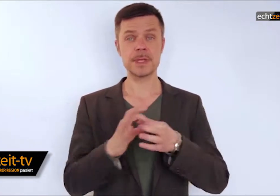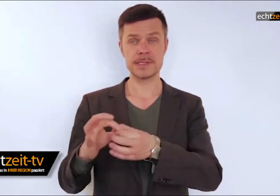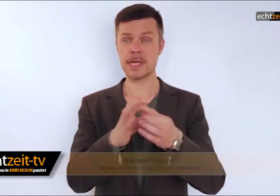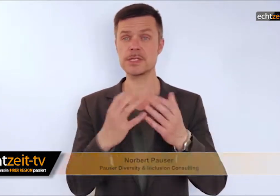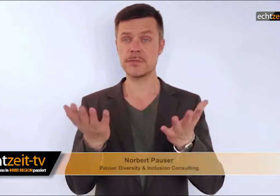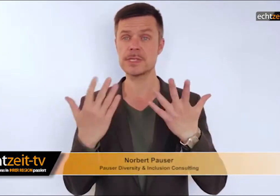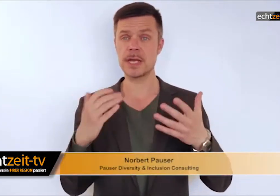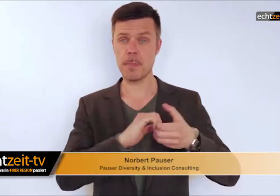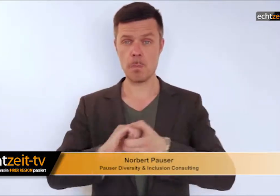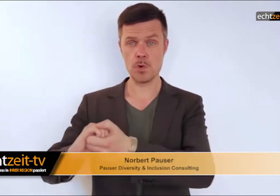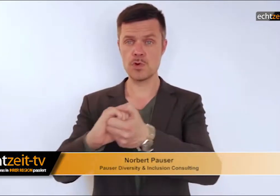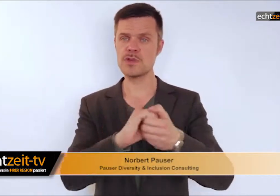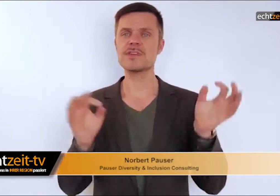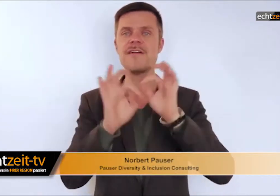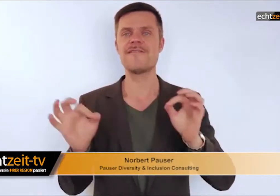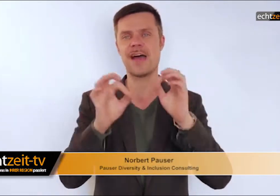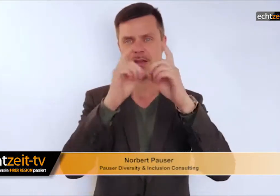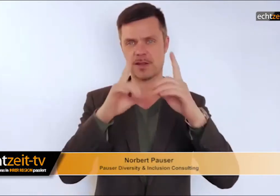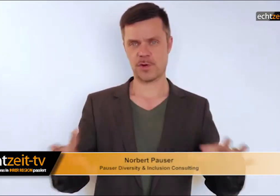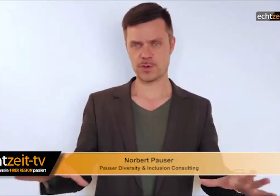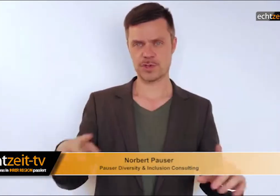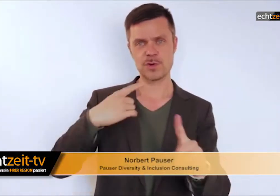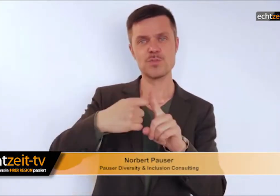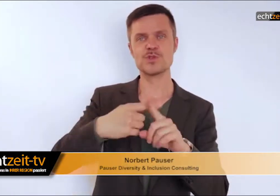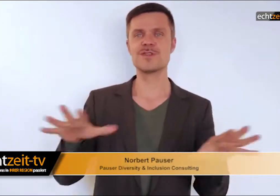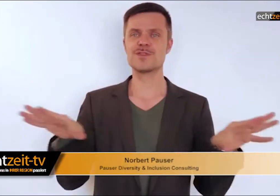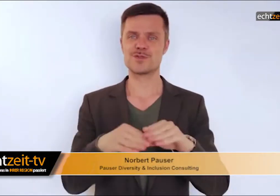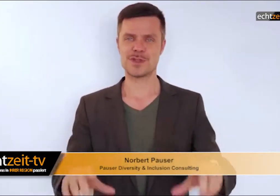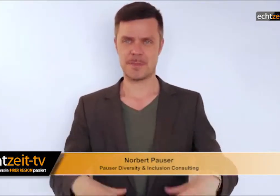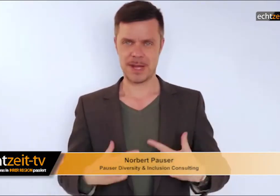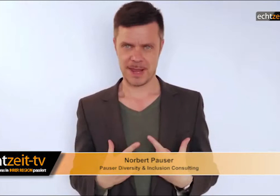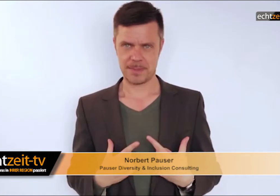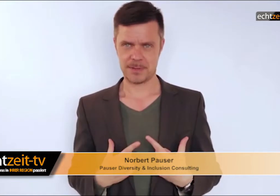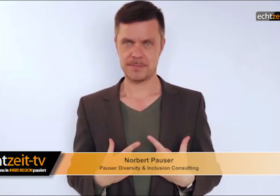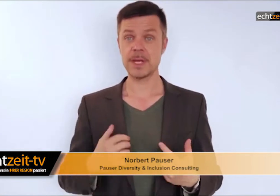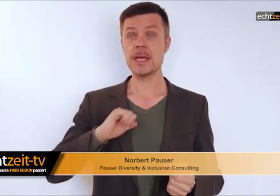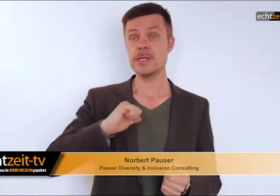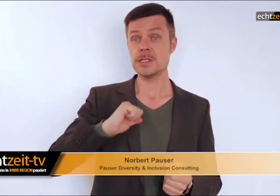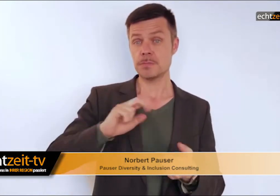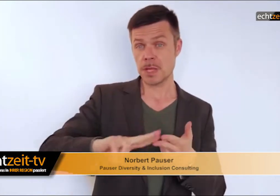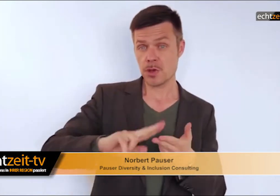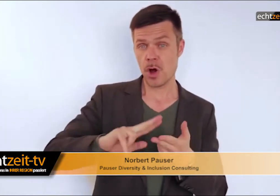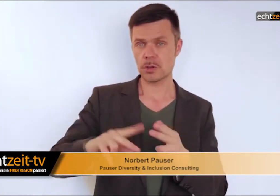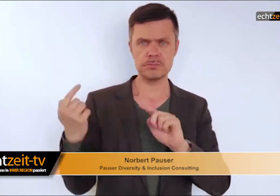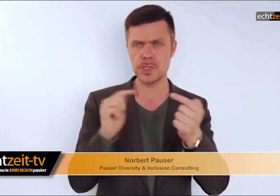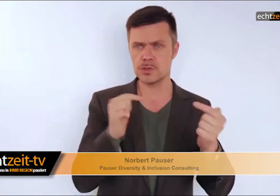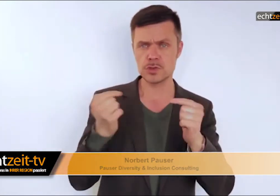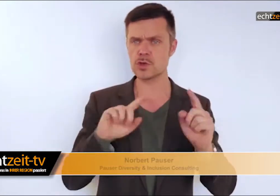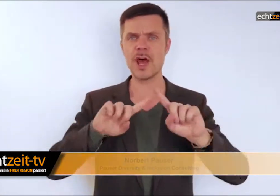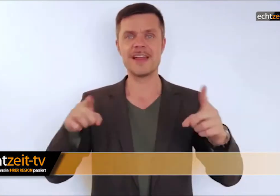Gesellschaftsklimabündnis zelebriert Vielfalt und positives Zusammenleben. Speed Talk, Diskussion und andere